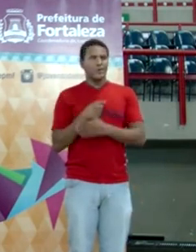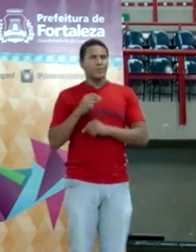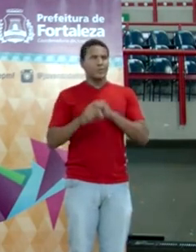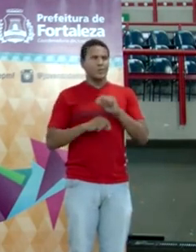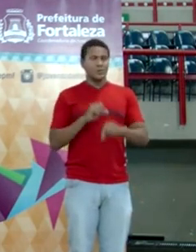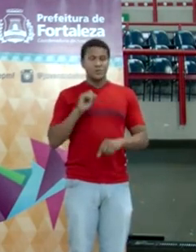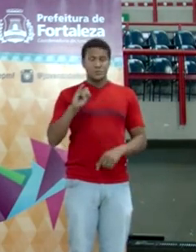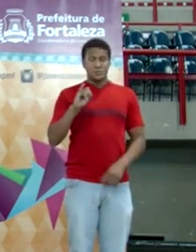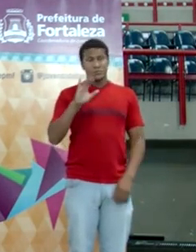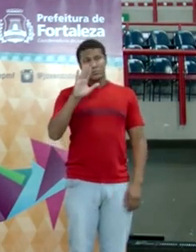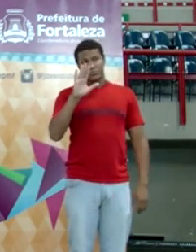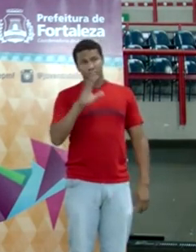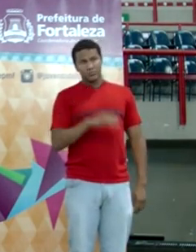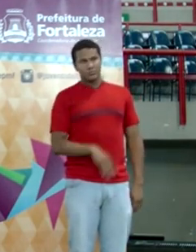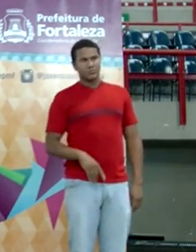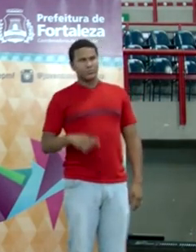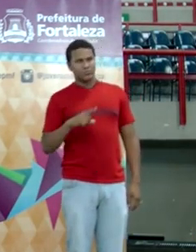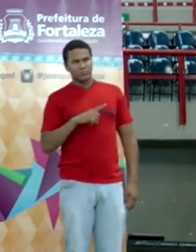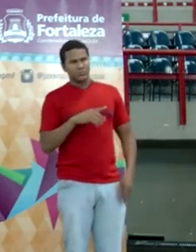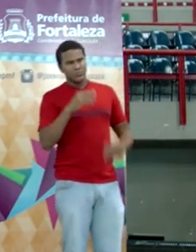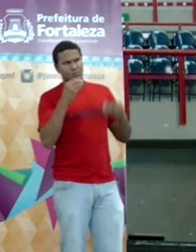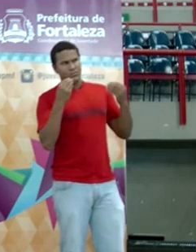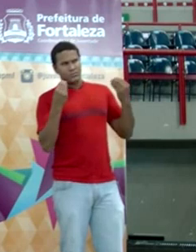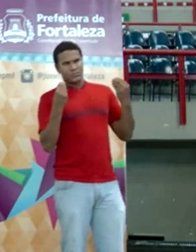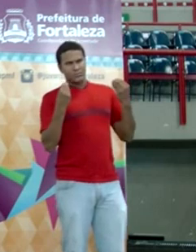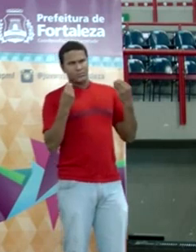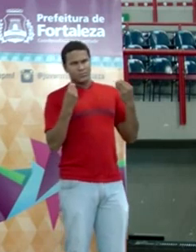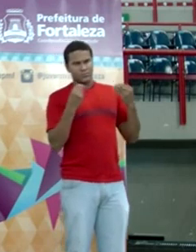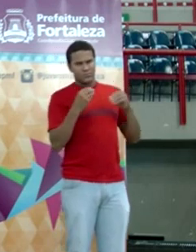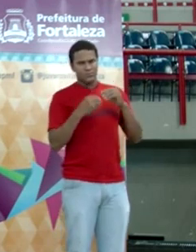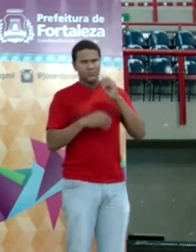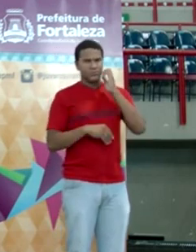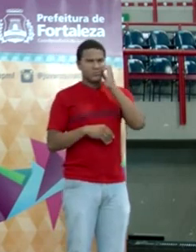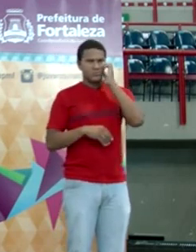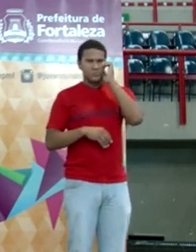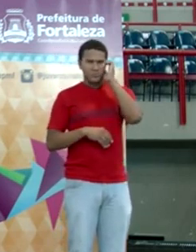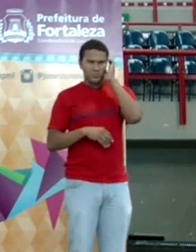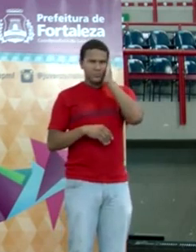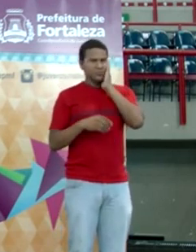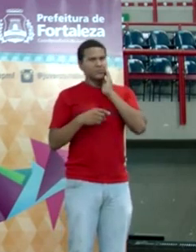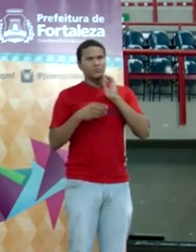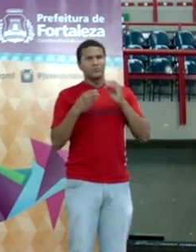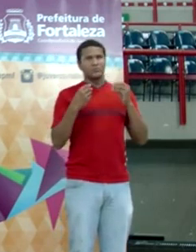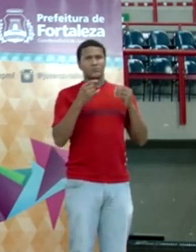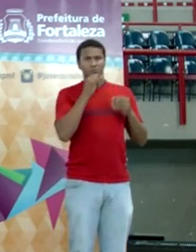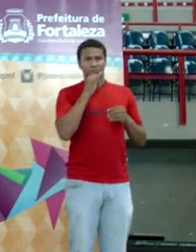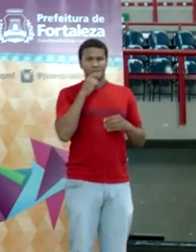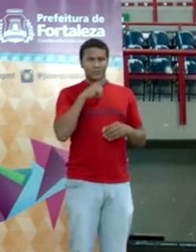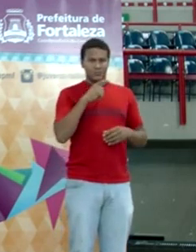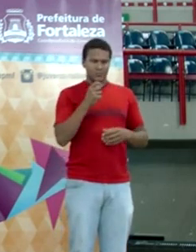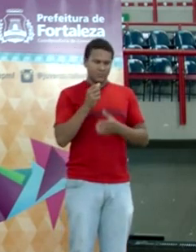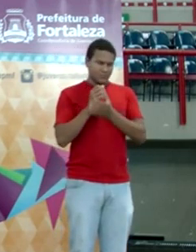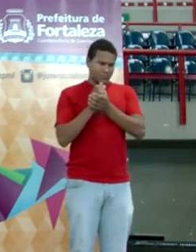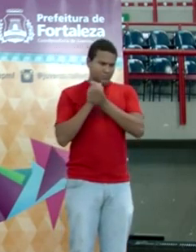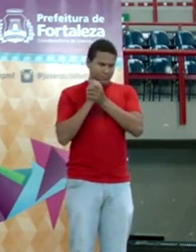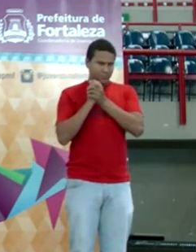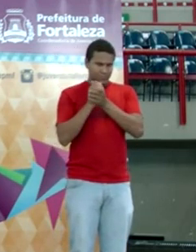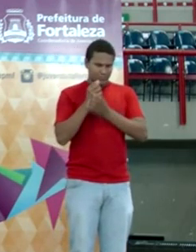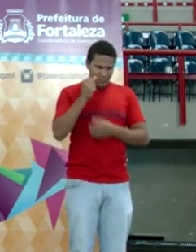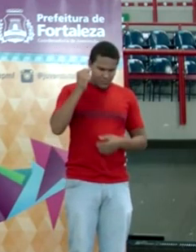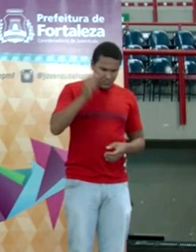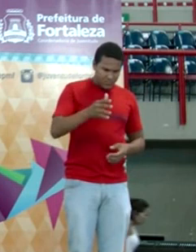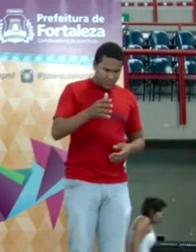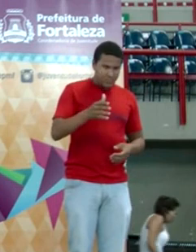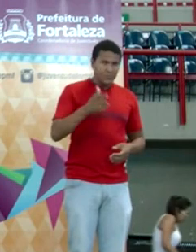o lançamento dos 2 dados, naquela tabelinha lá, tu contou 1 e 6 e contou 6 e